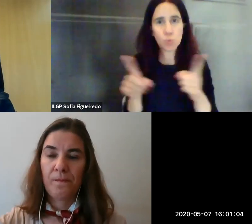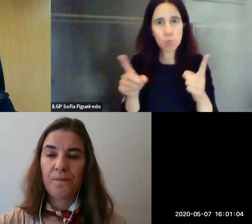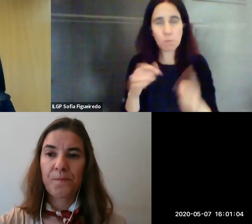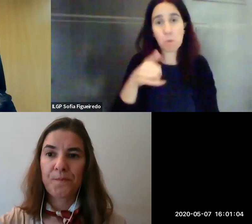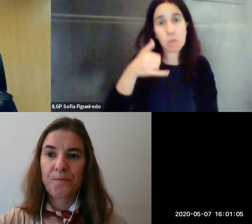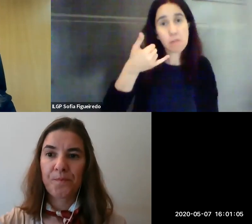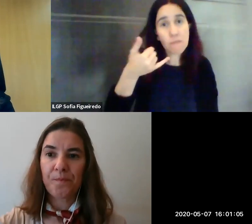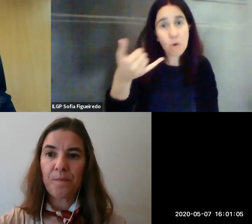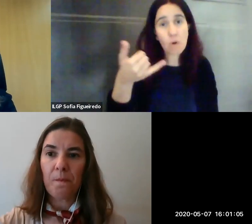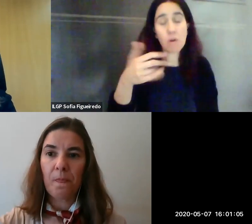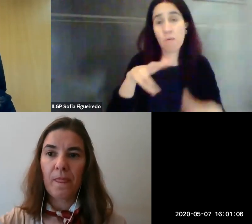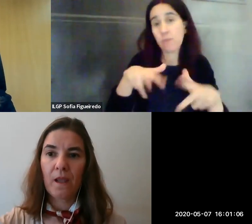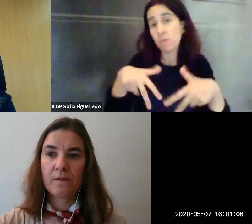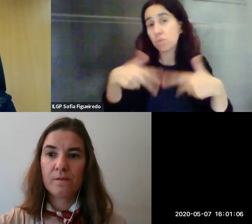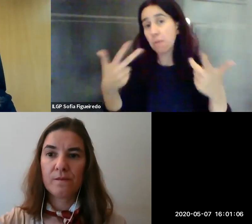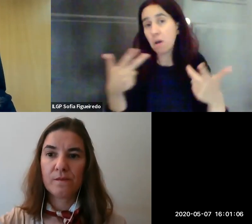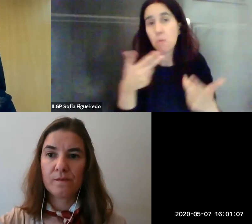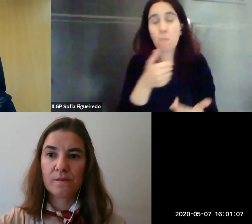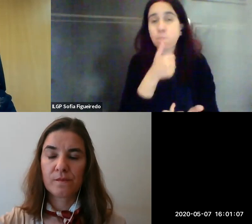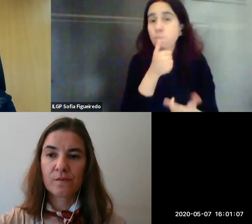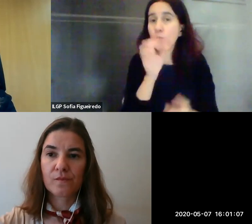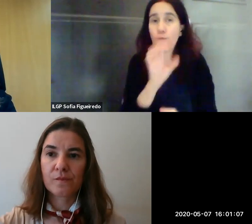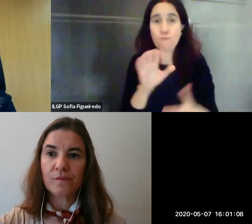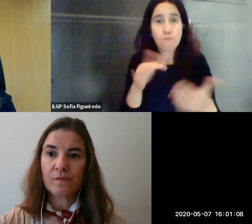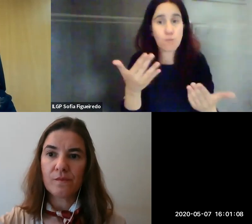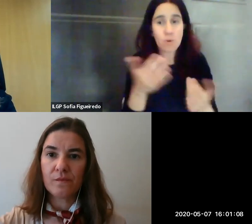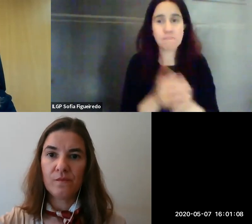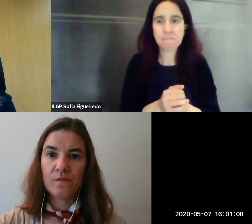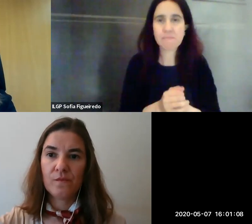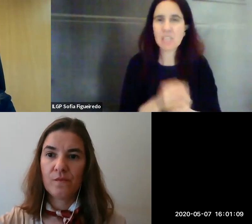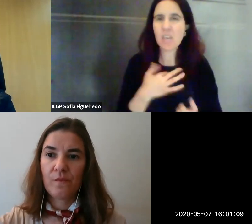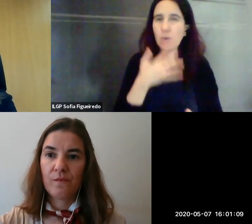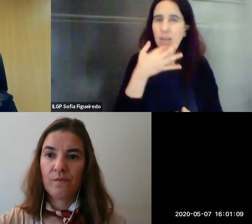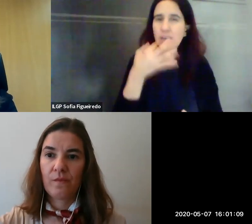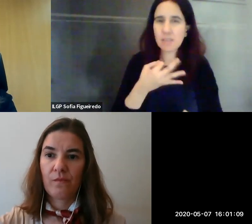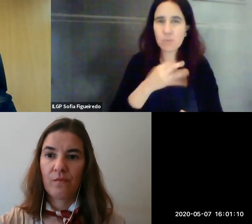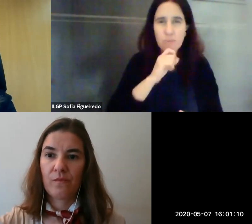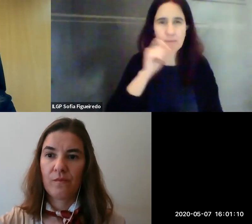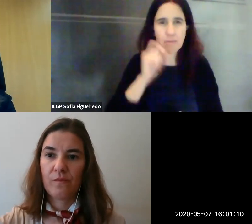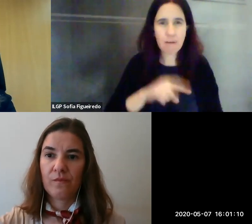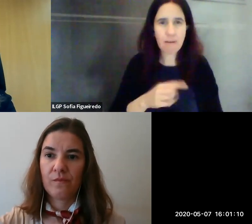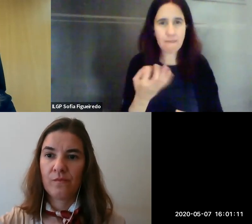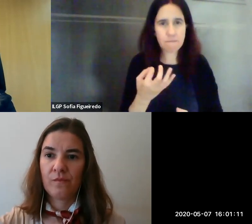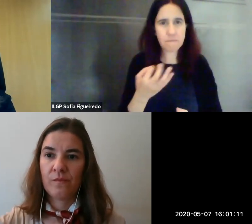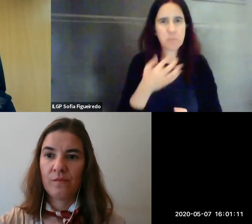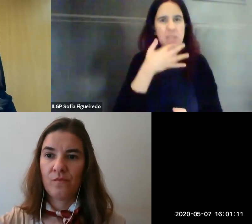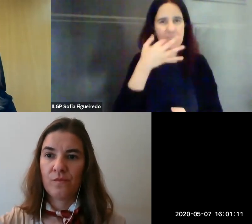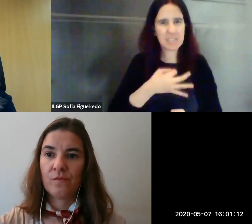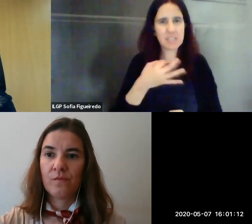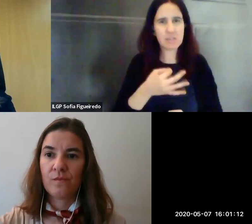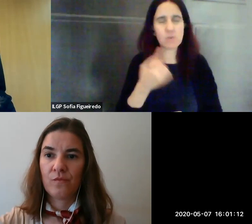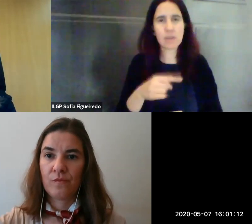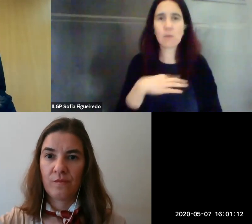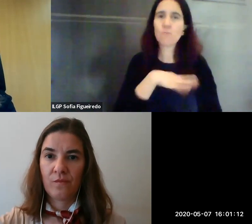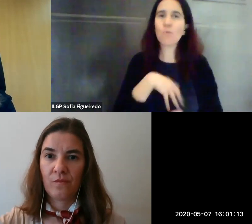telefone, seja por uma videochamada, seja como for. Portanto, eu acredito que é possível. Acredito que há todo um mundo